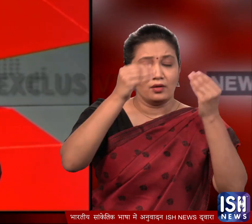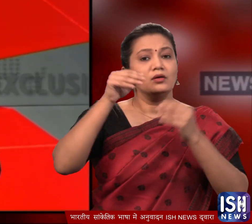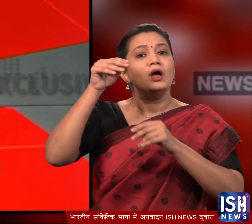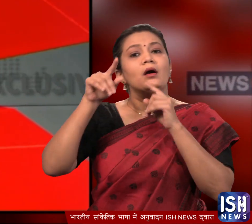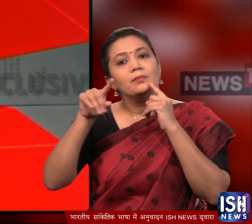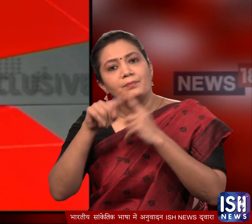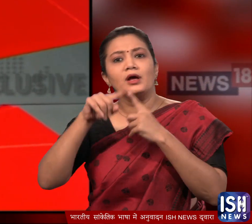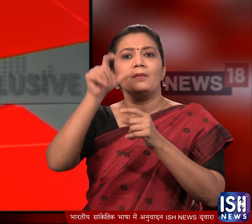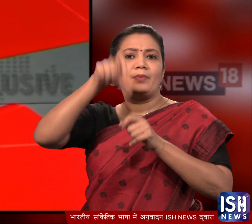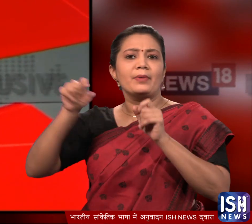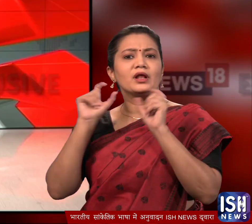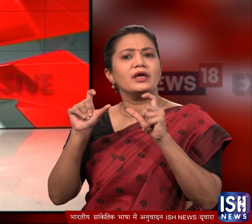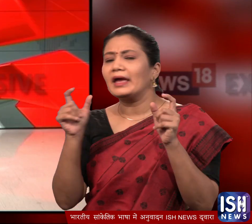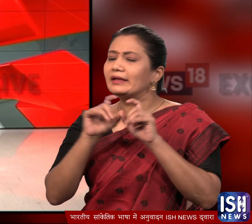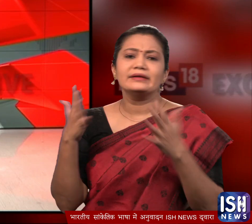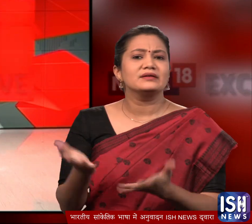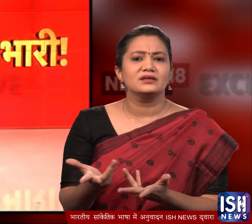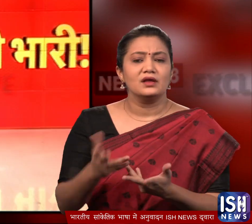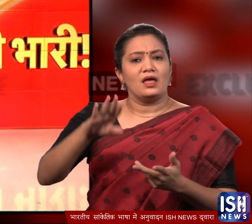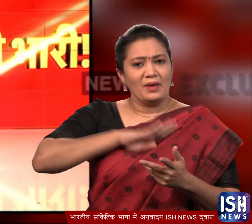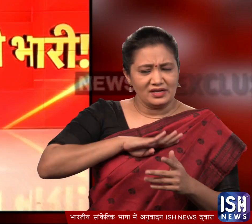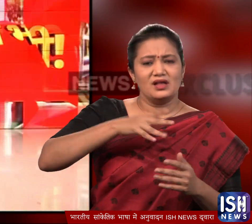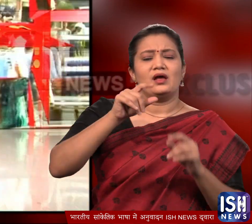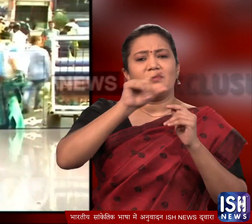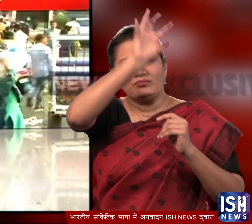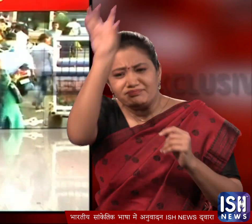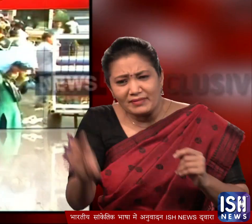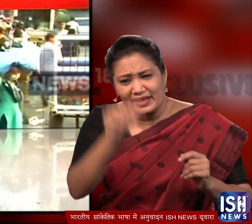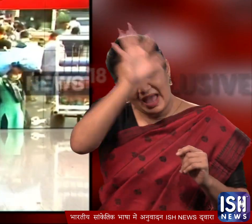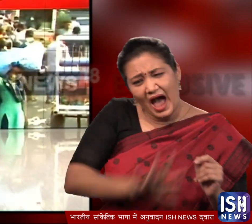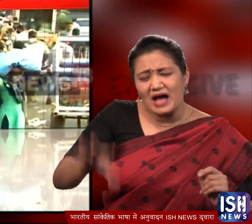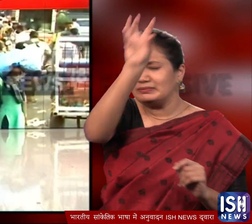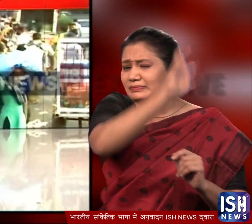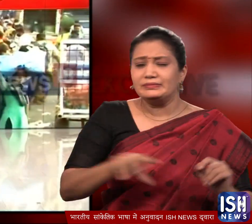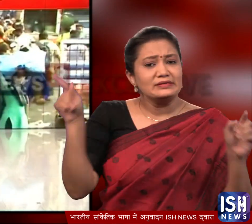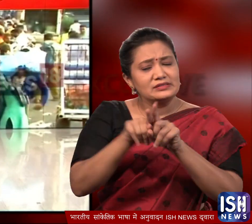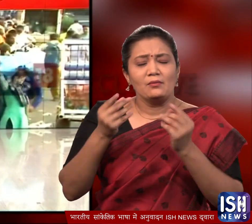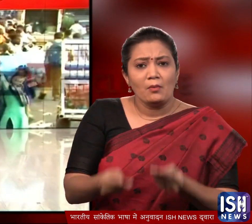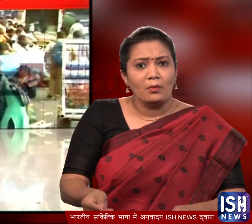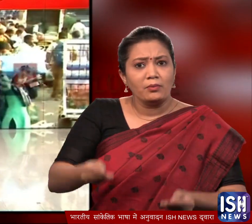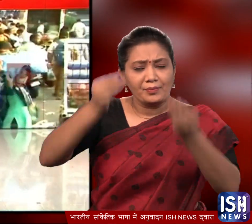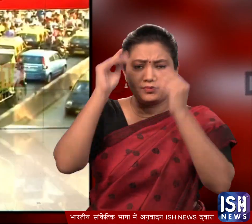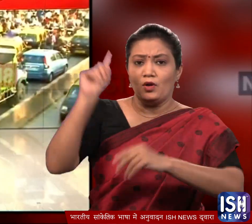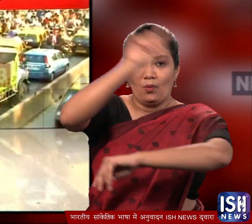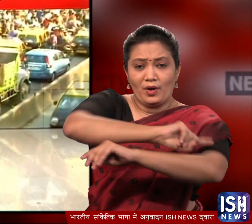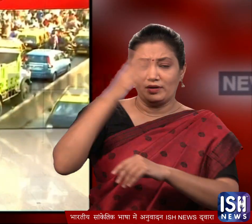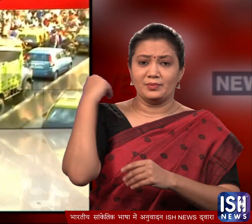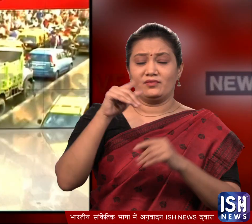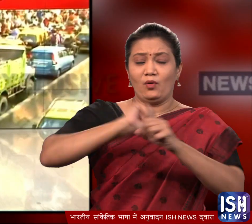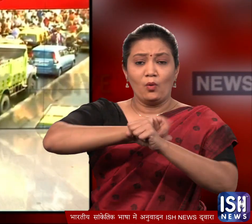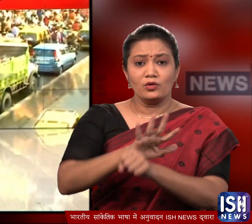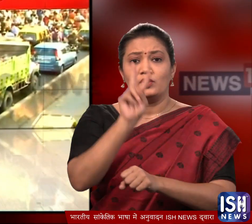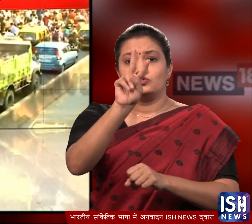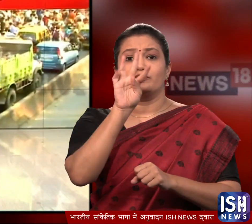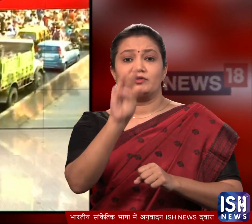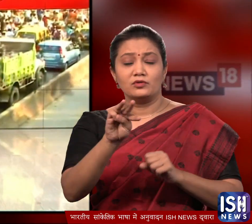रहा है तो वहीं लोगों की लापरवाही भी देखने को मिल रही है। महाराष्ट्र समेत पूरे देश में कोरोना मरीजों की तादाद एक बार फिर तेजी से बढ़ रही है। एक दिन पहले ही पूरे